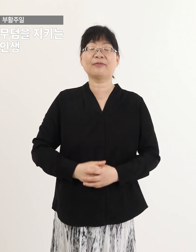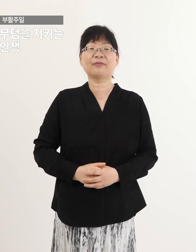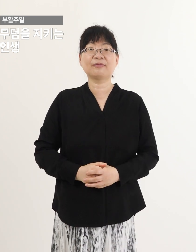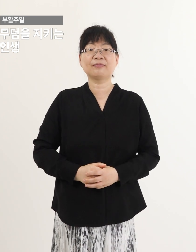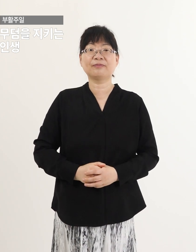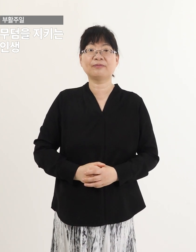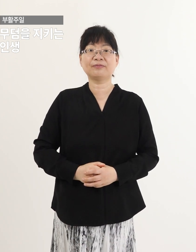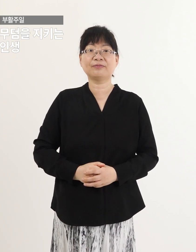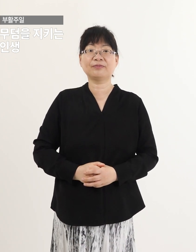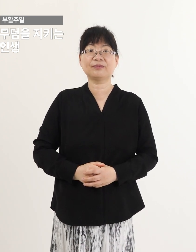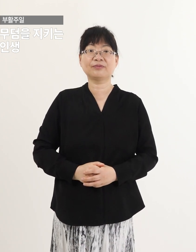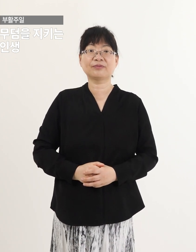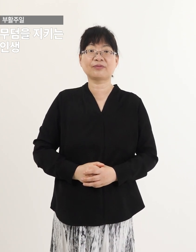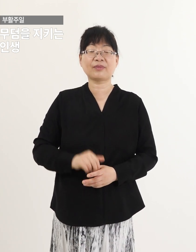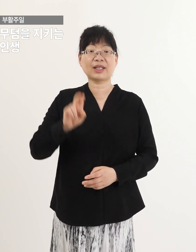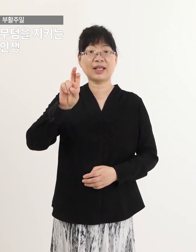우리